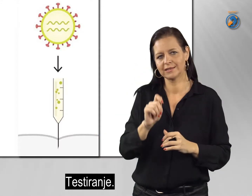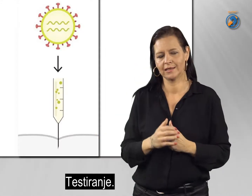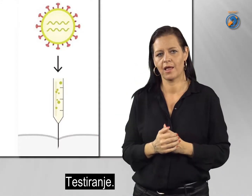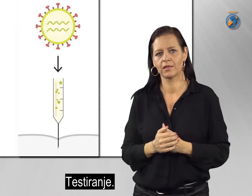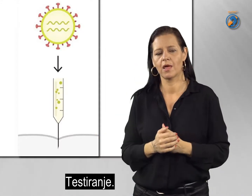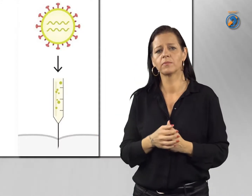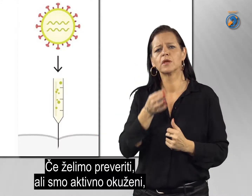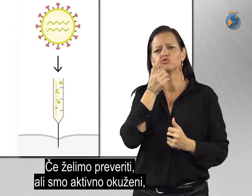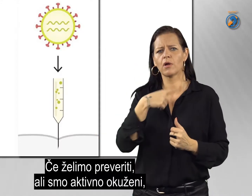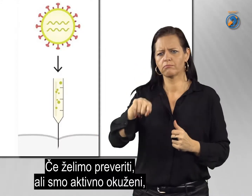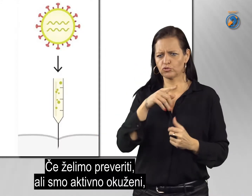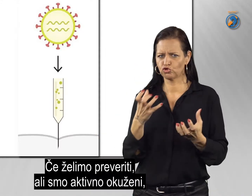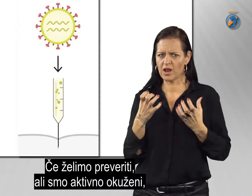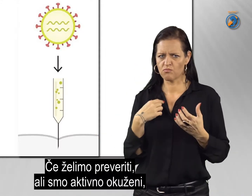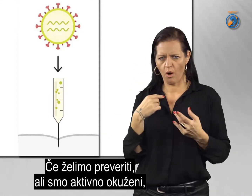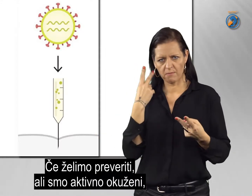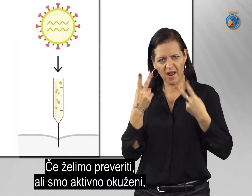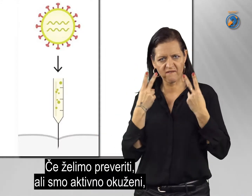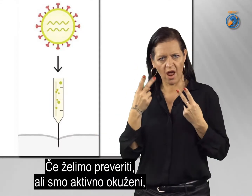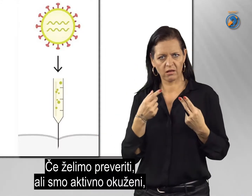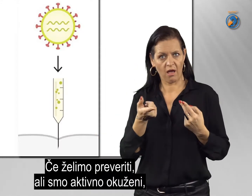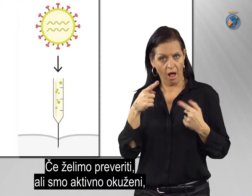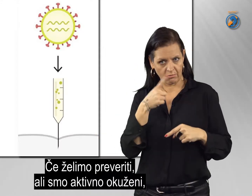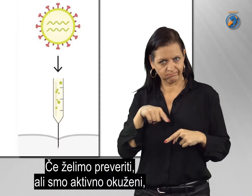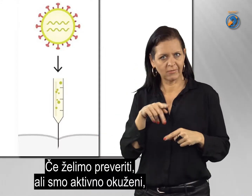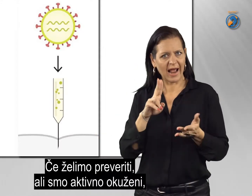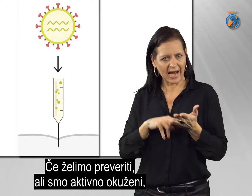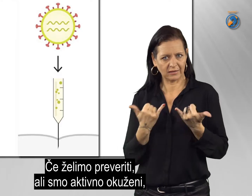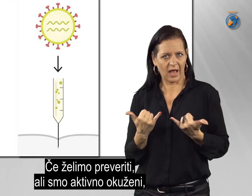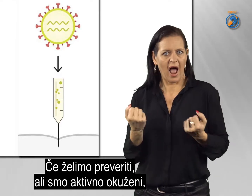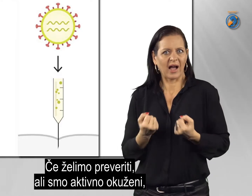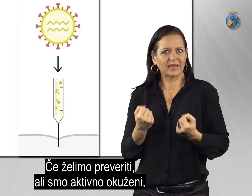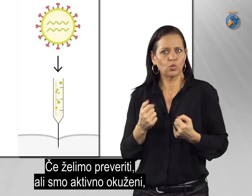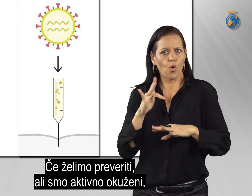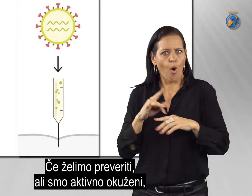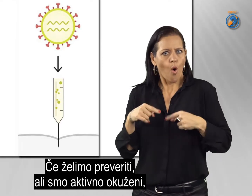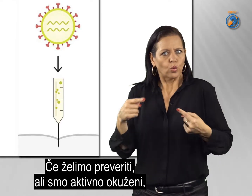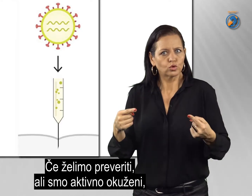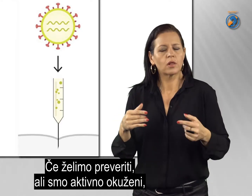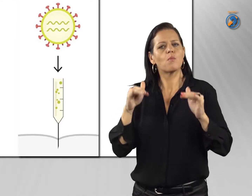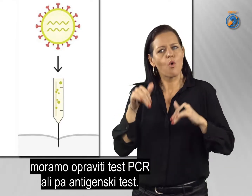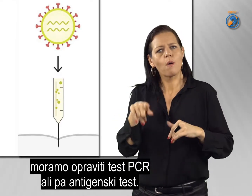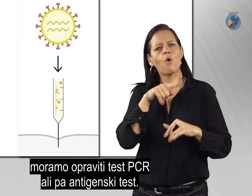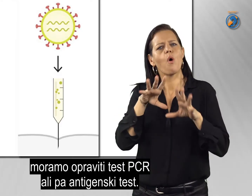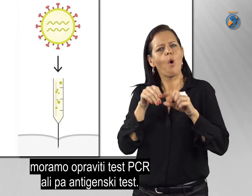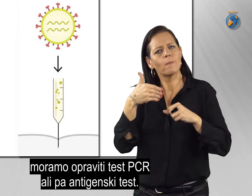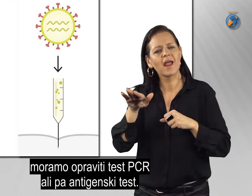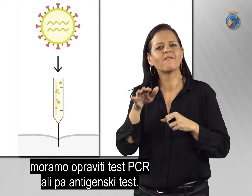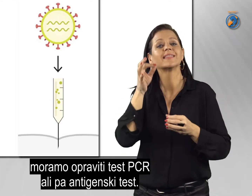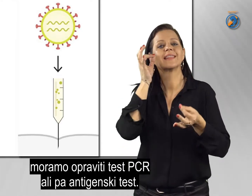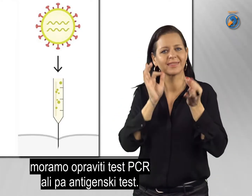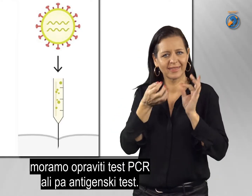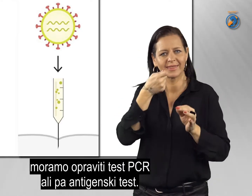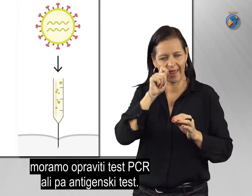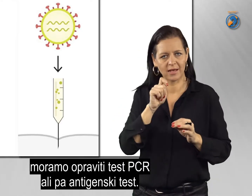Če želimo preveriti, ali smo aktivno okuženi, moramo opraviti test PCR ali pa